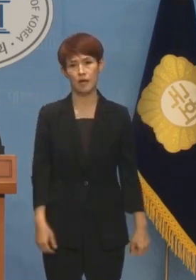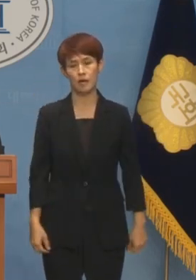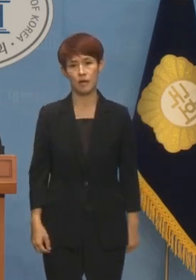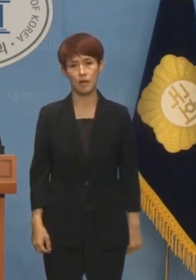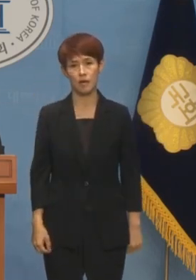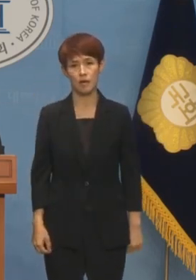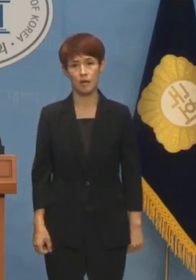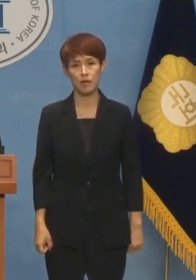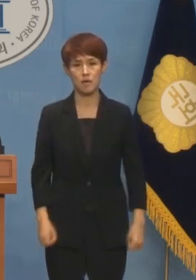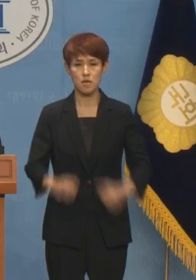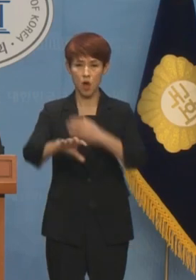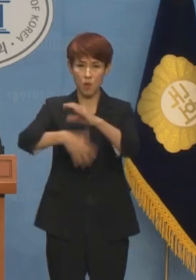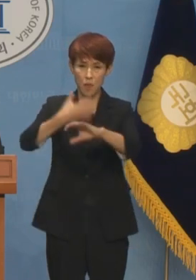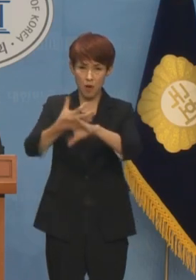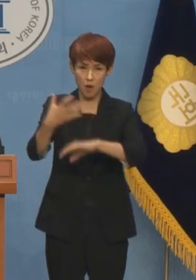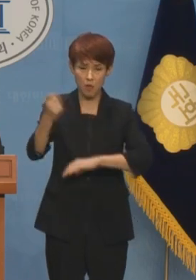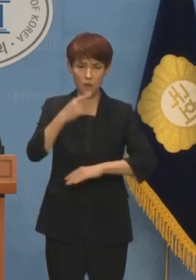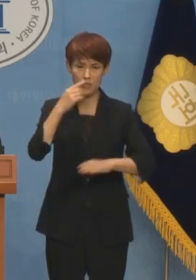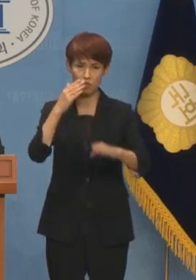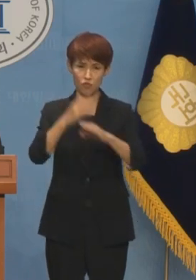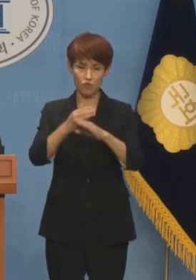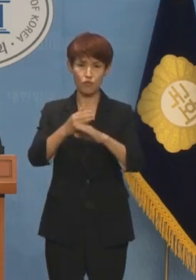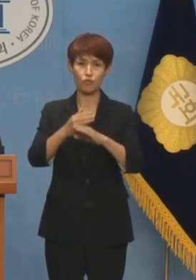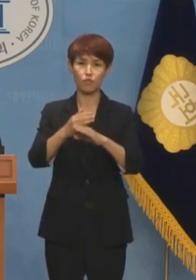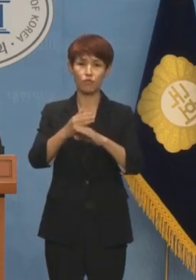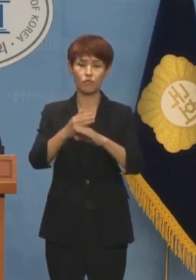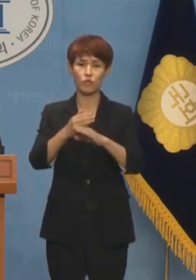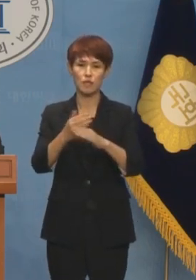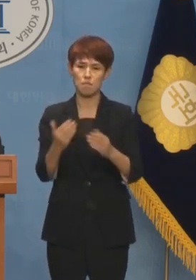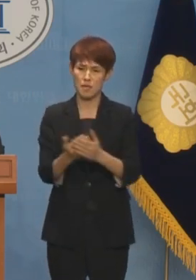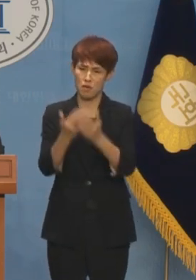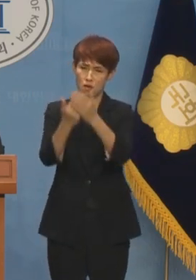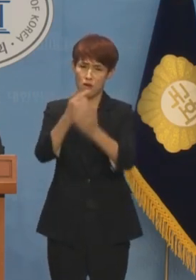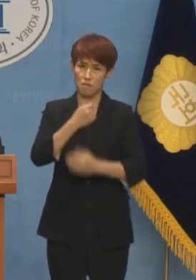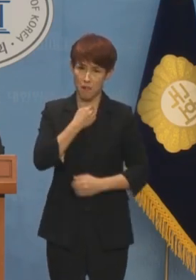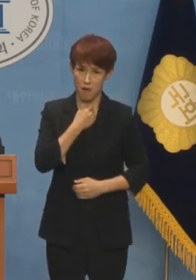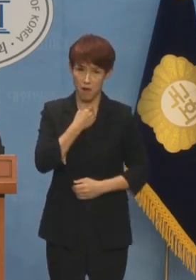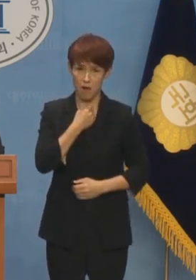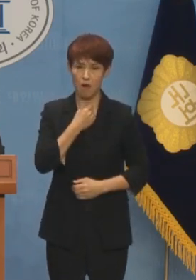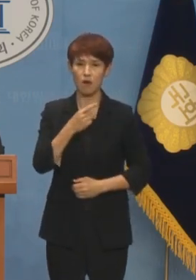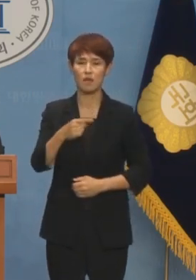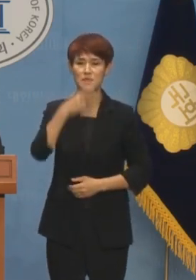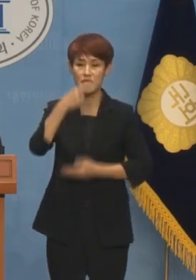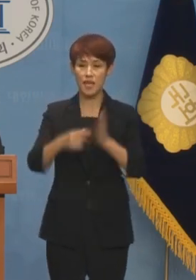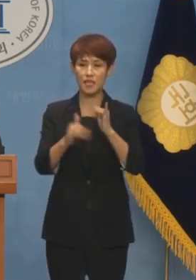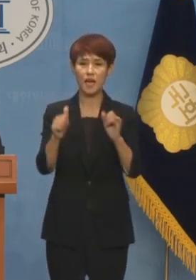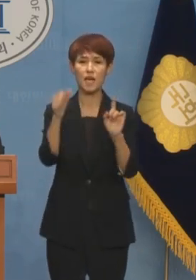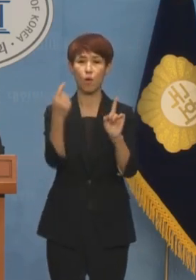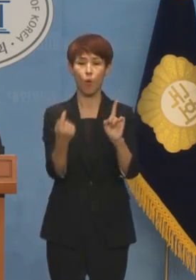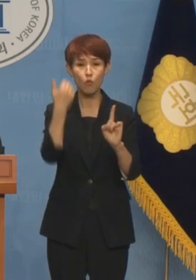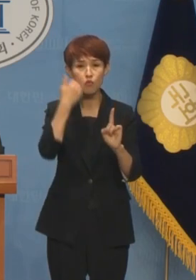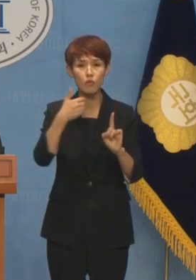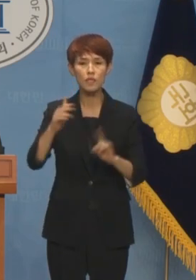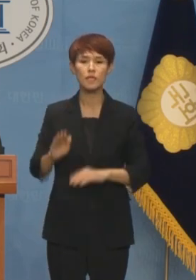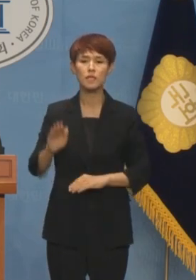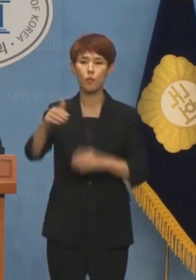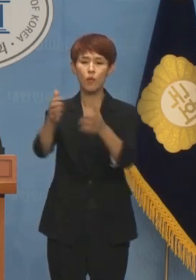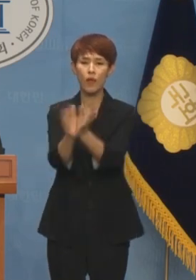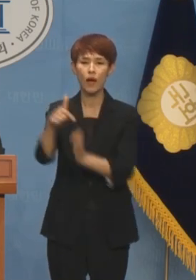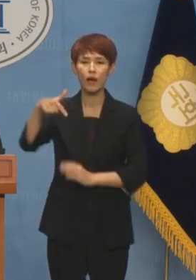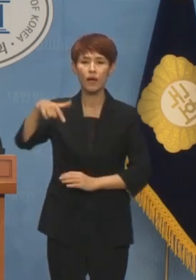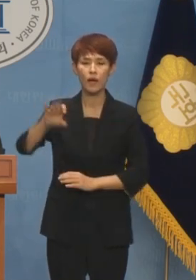혁명으로 지켜낸 민주주의를 발전시키겠다면 입틀막 피해자 1호 진보당